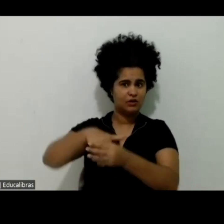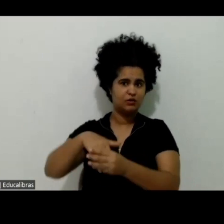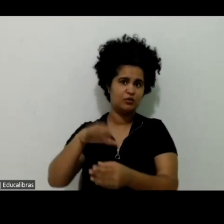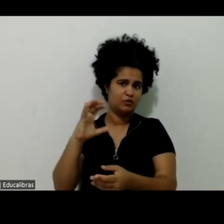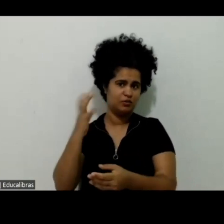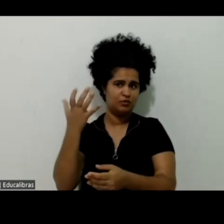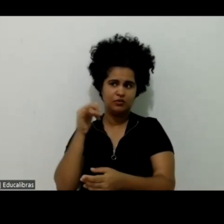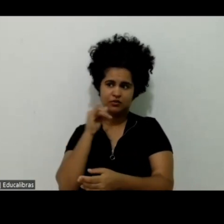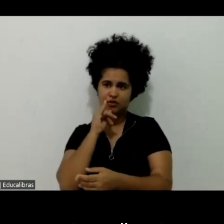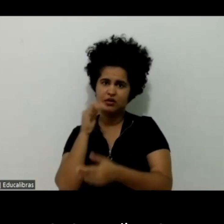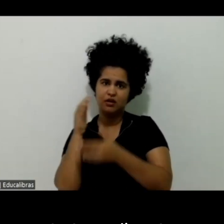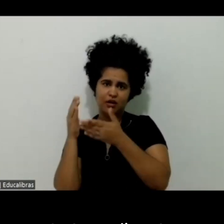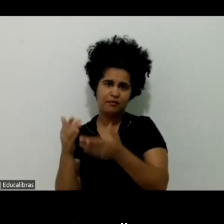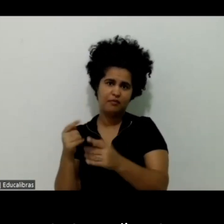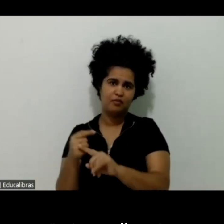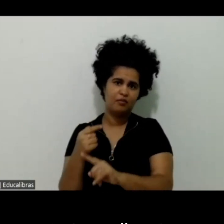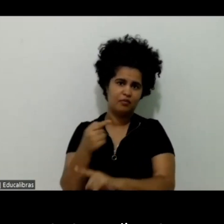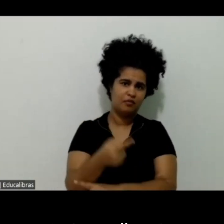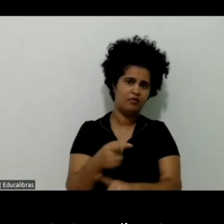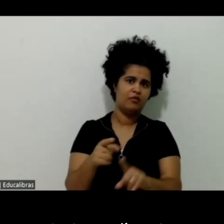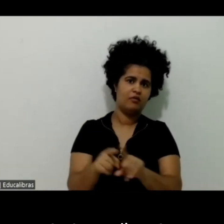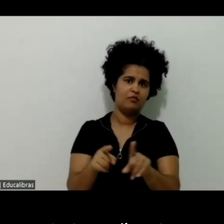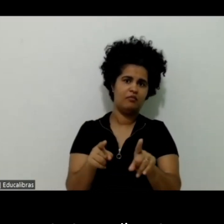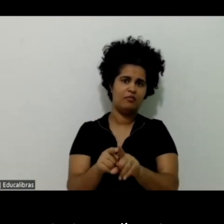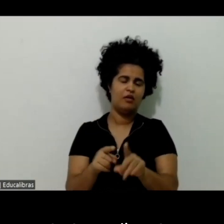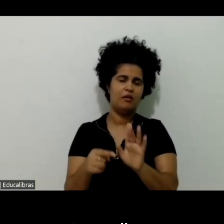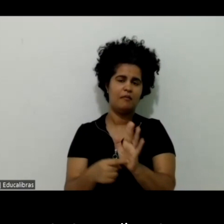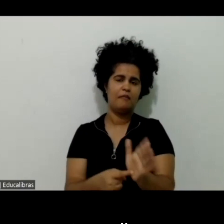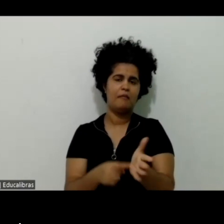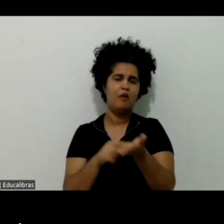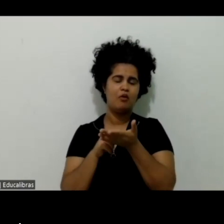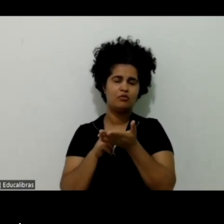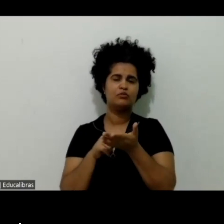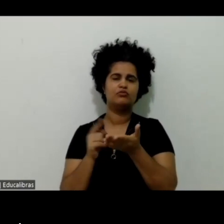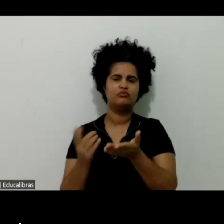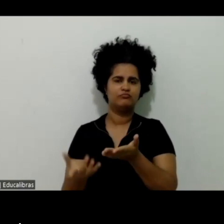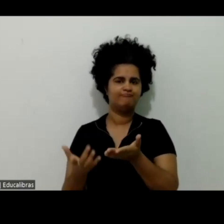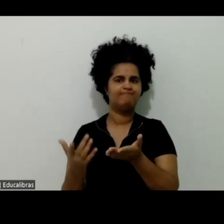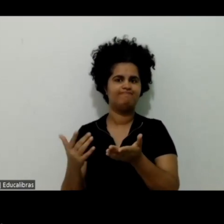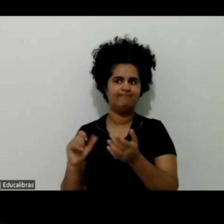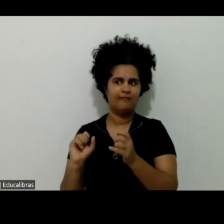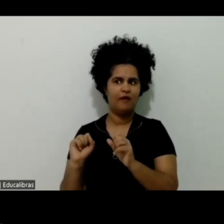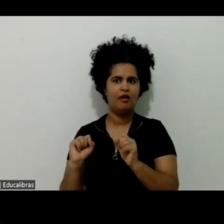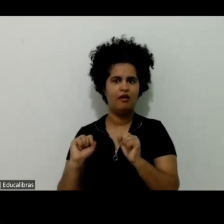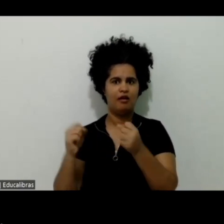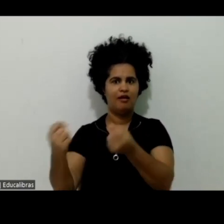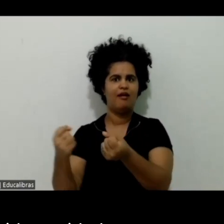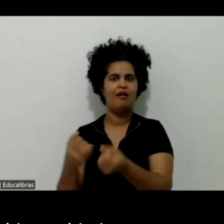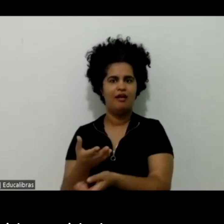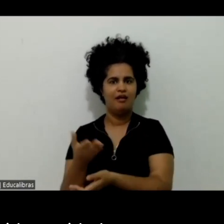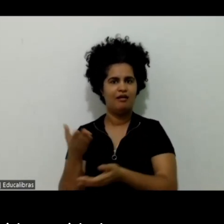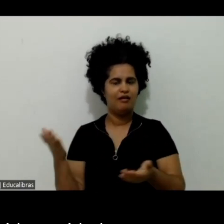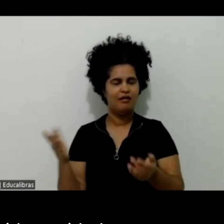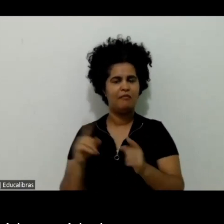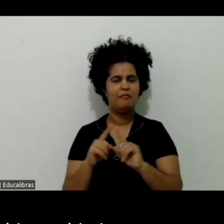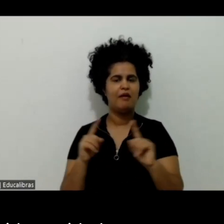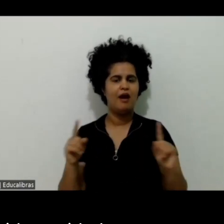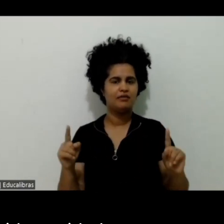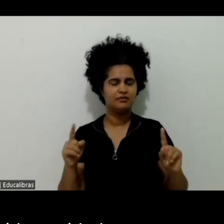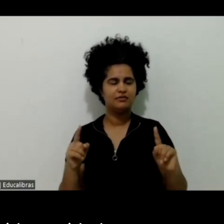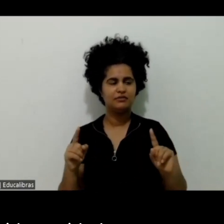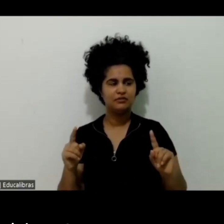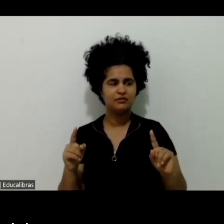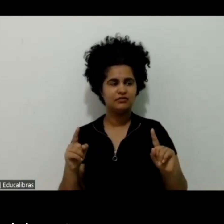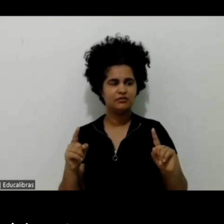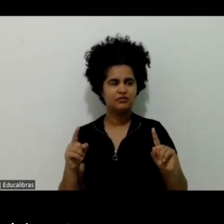conjunto CFS-CREs, não é, também não foi novidade que a gente teve disputas, né, em alguns estados. Mas a gente teve, talvez o que pode ter